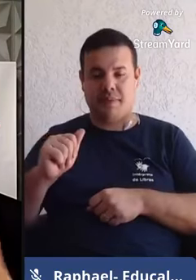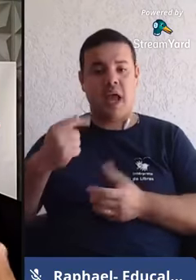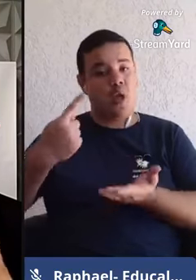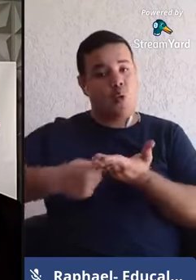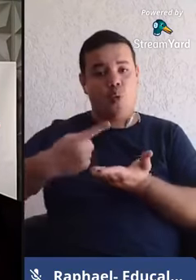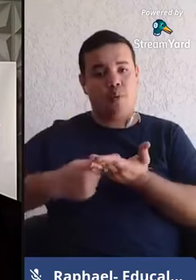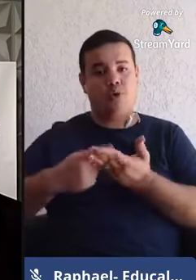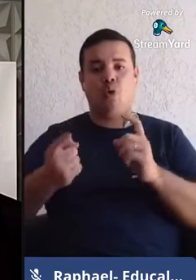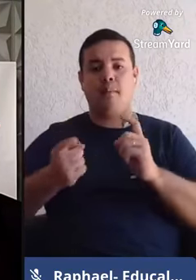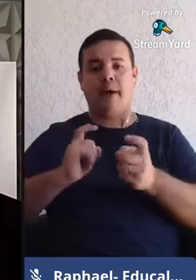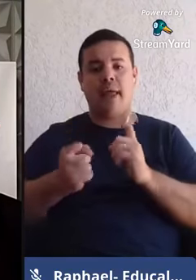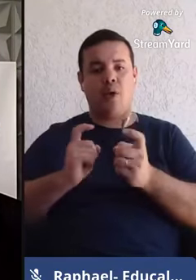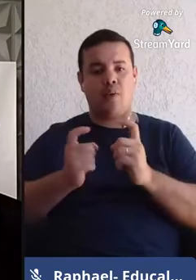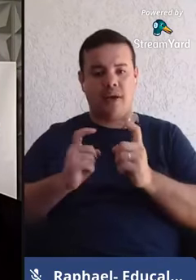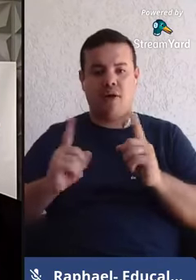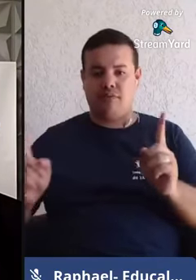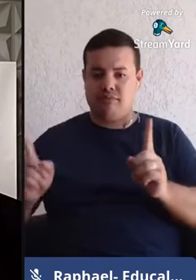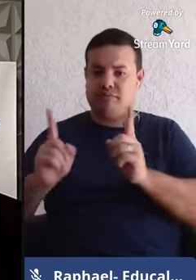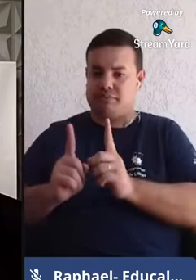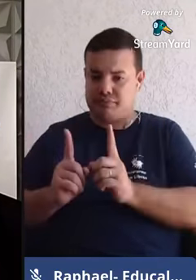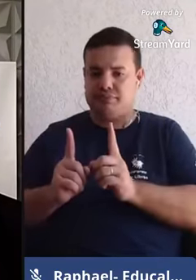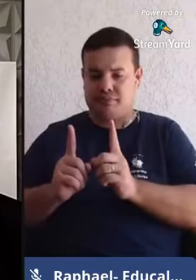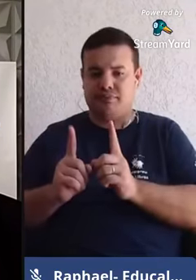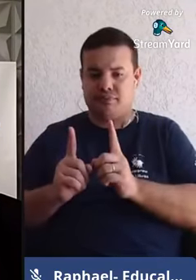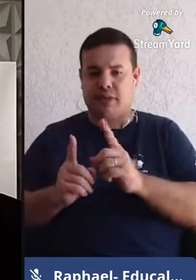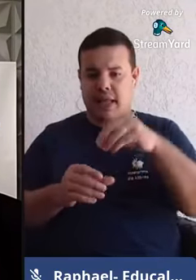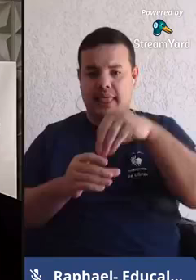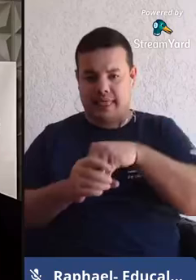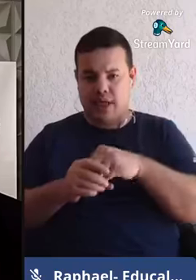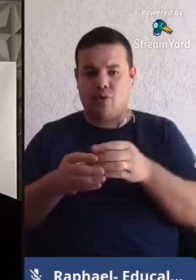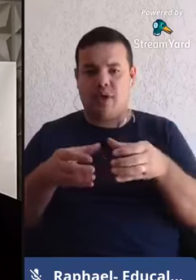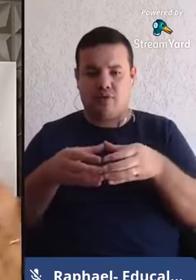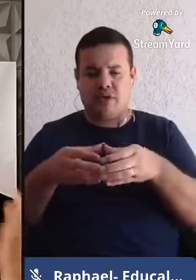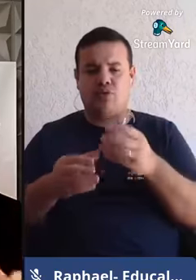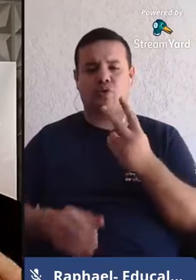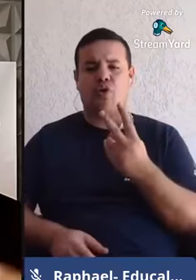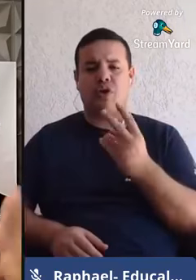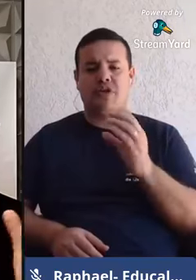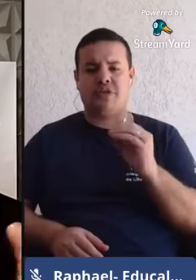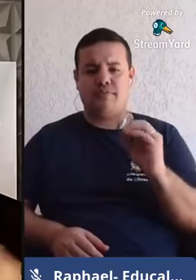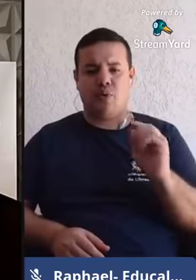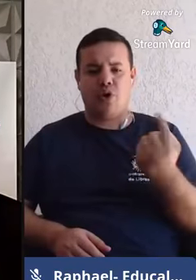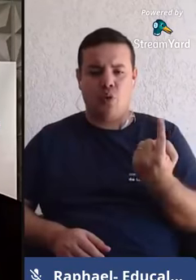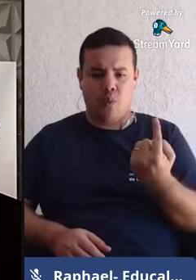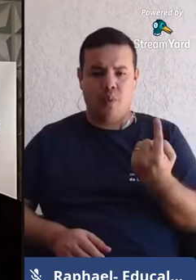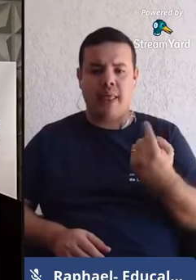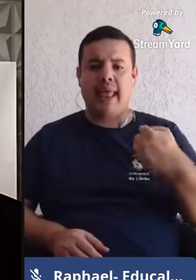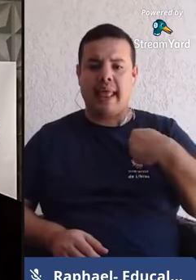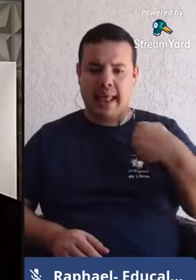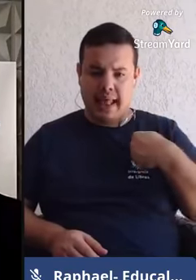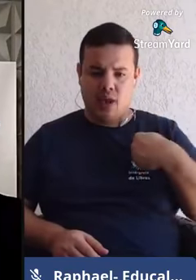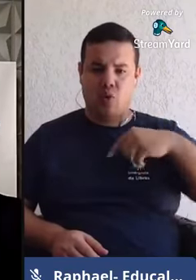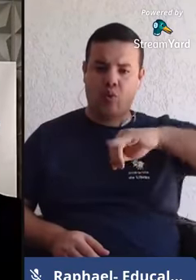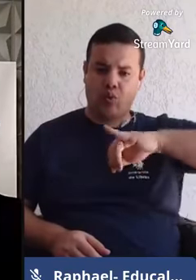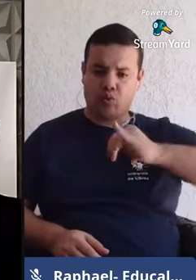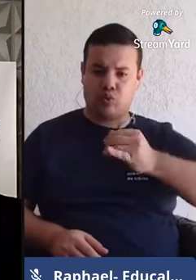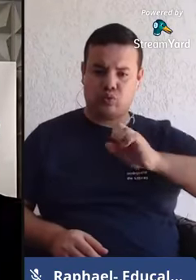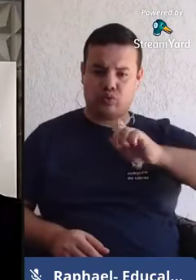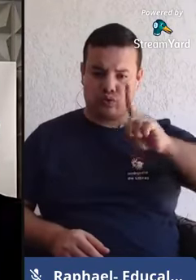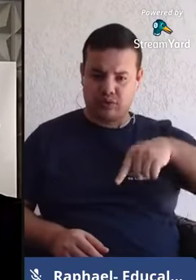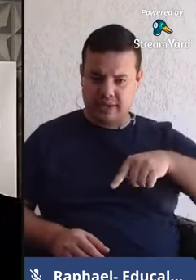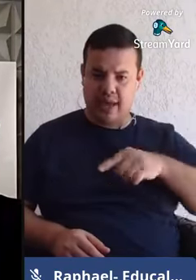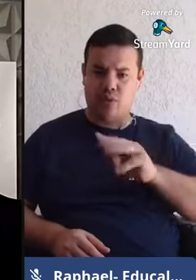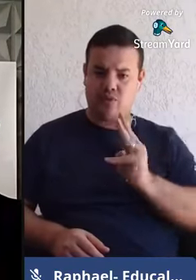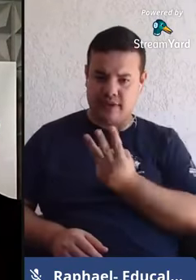reunião na sala dele, na Fundação Selma, em 2001. Eu, o Zé Roberto Sevieri, e ele falou, poxa, você tem uma